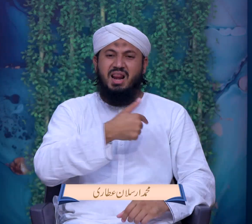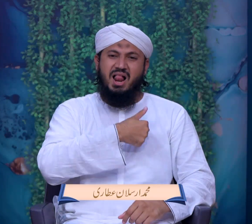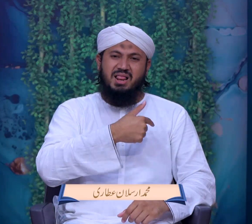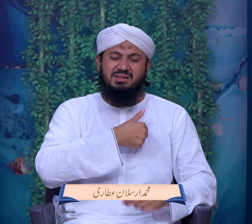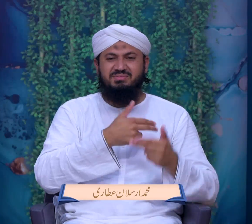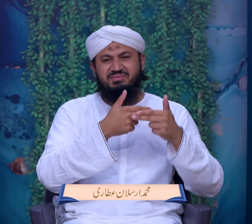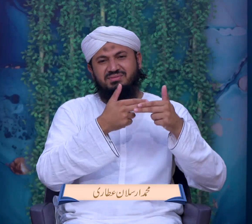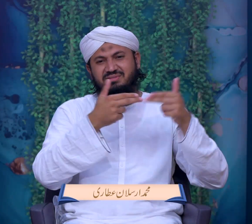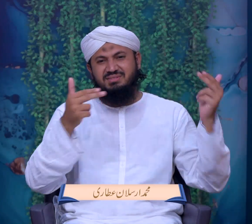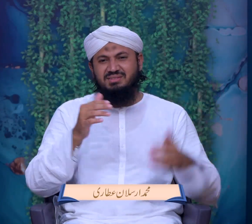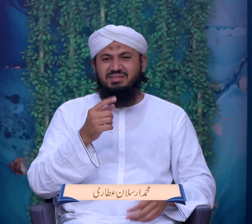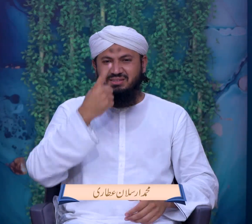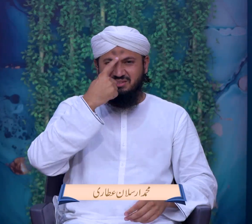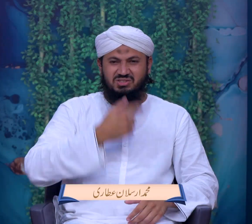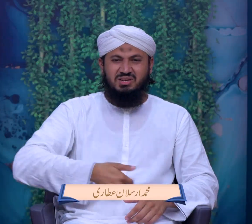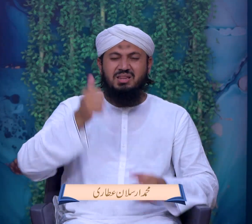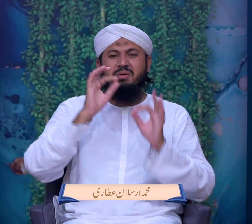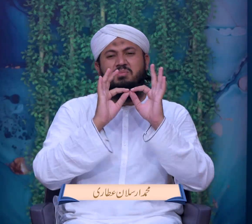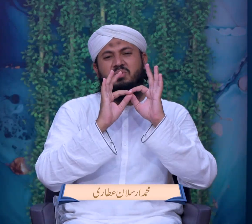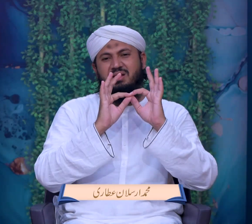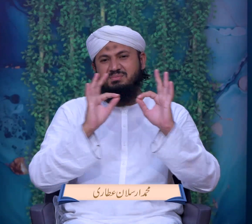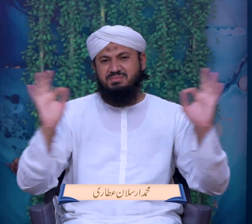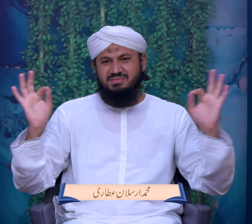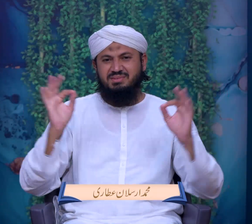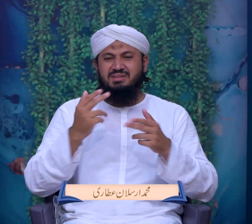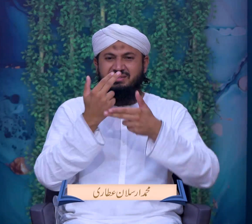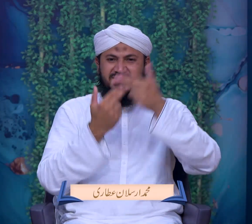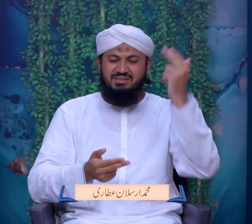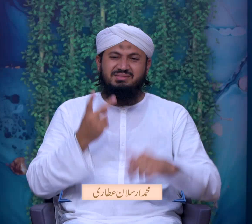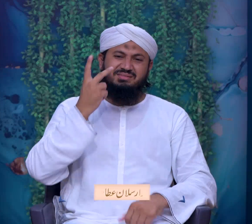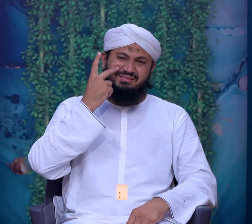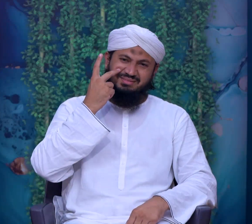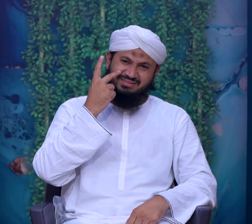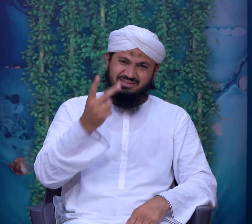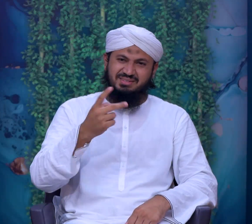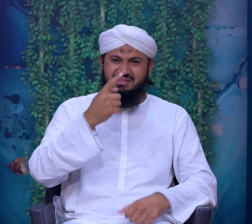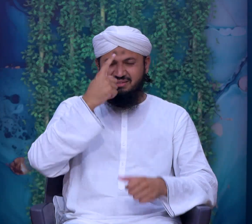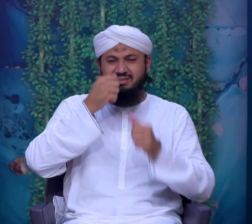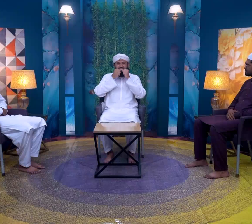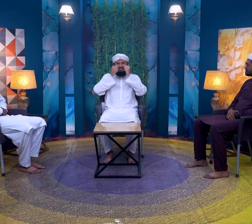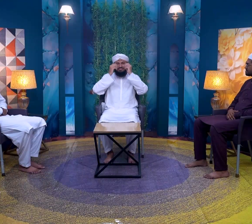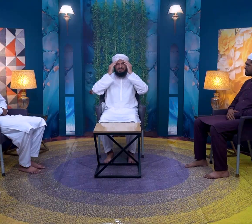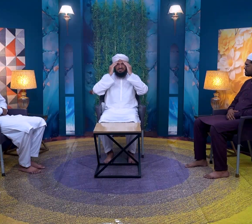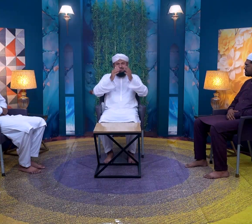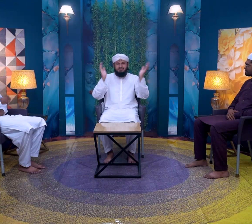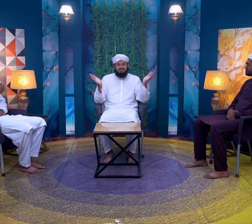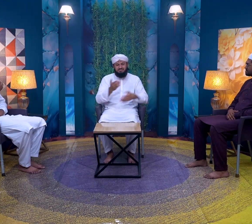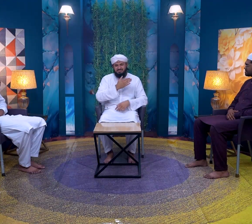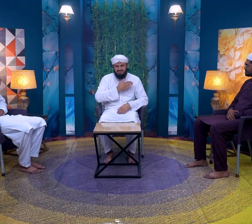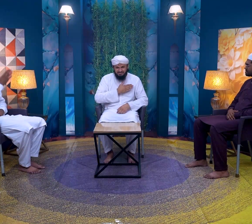تاخر اچھی نیتوں کے ساتھ مکمل بیان سننے کی سعادت حاصل کریں۔ صلو علی الحبیب صلی اللہ علی محمد صلی